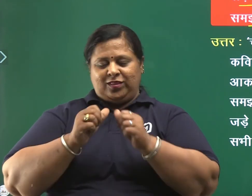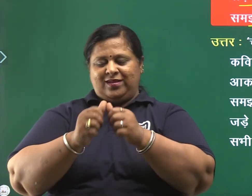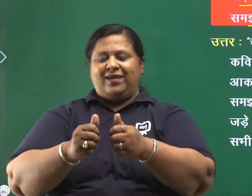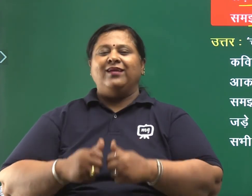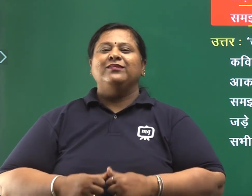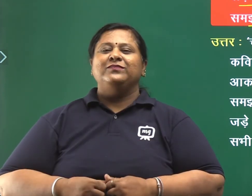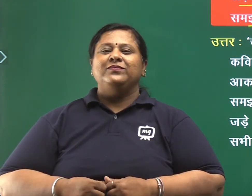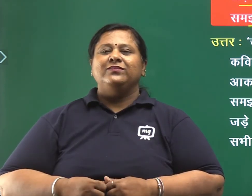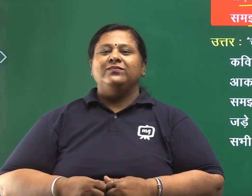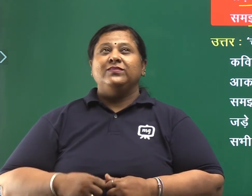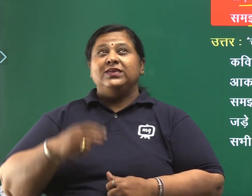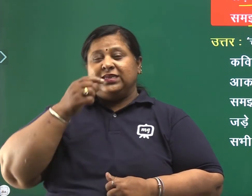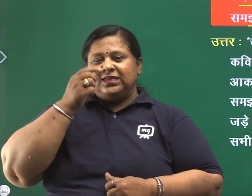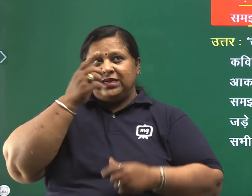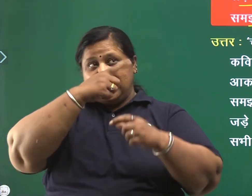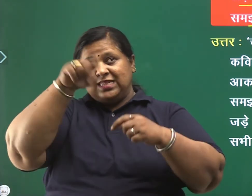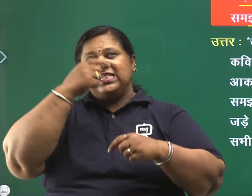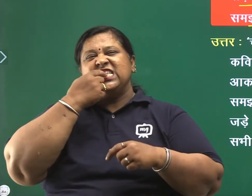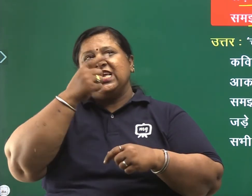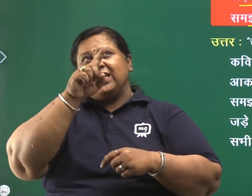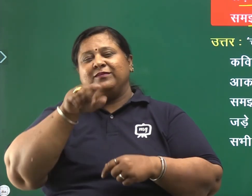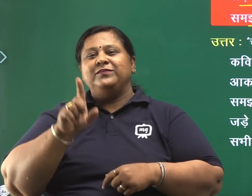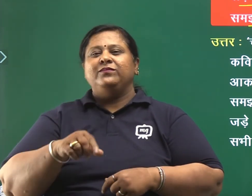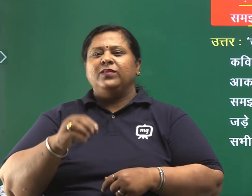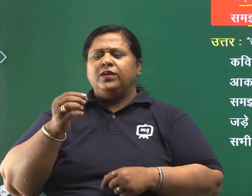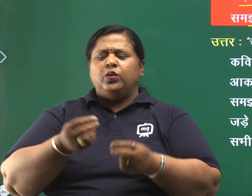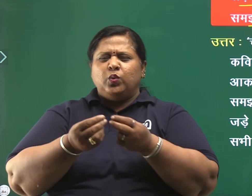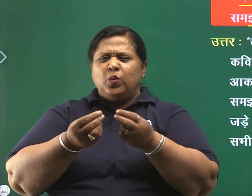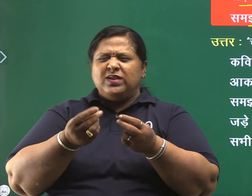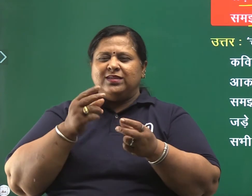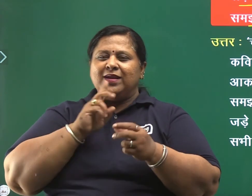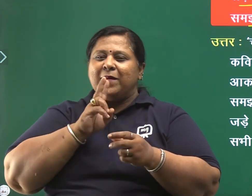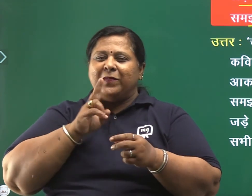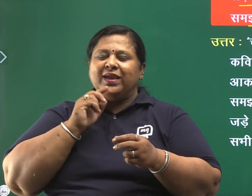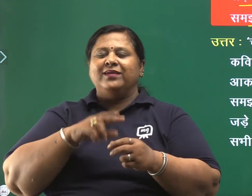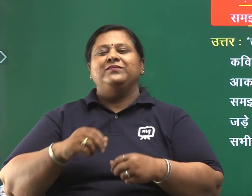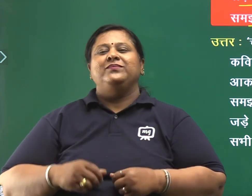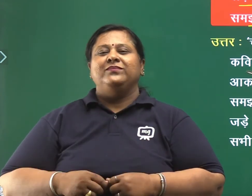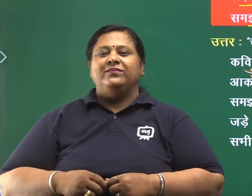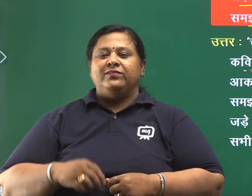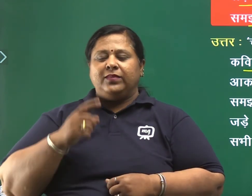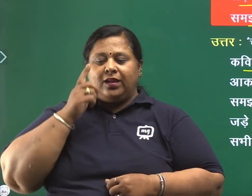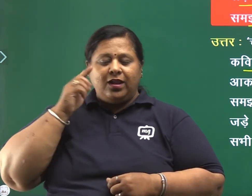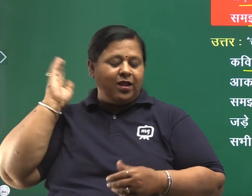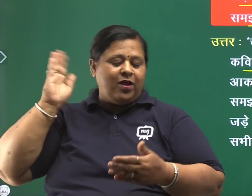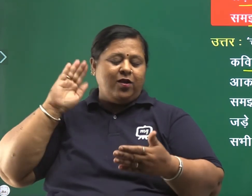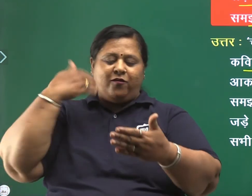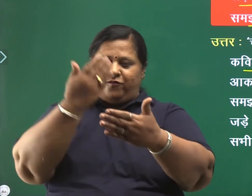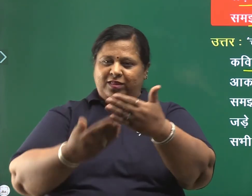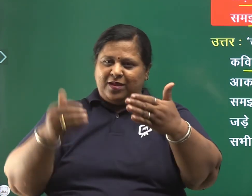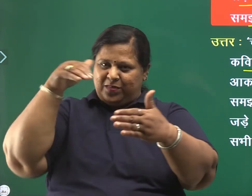है चाँद से थोड़ी सी गप्पें। कविता में